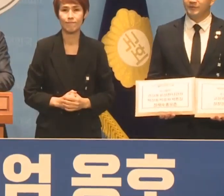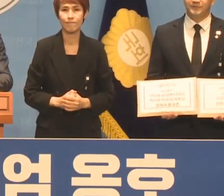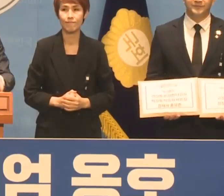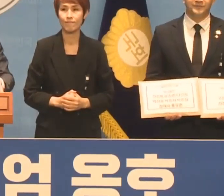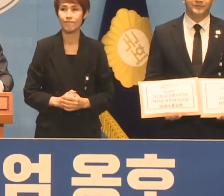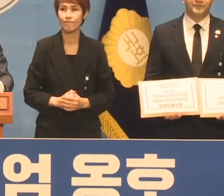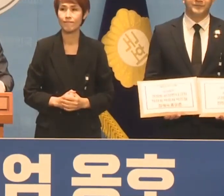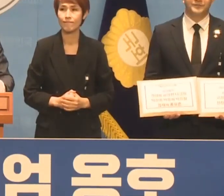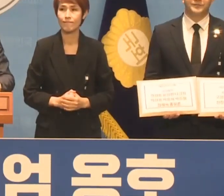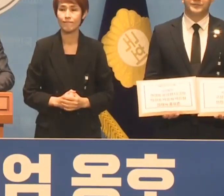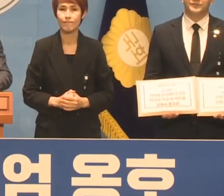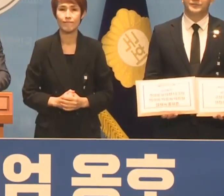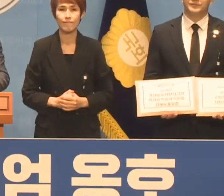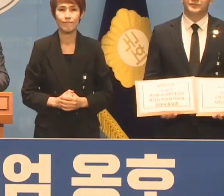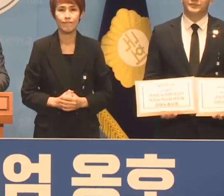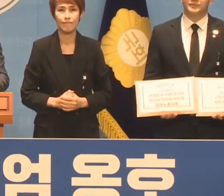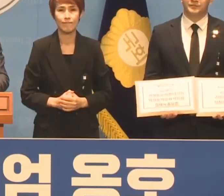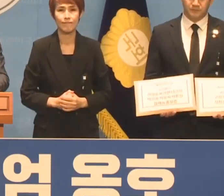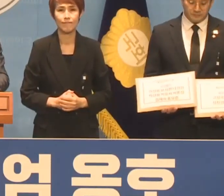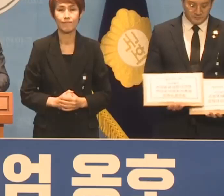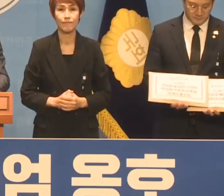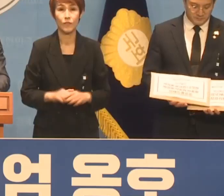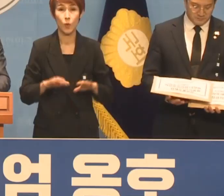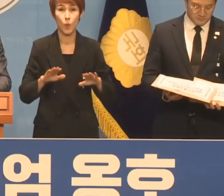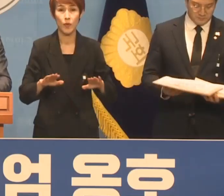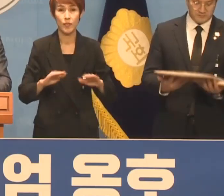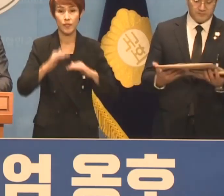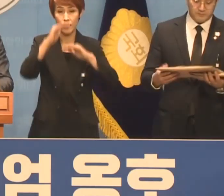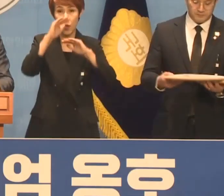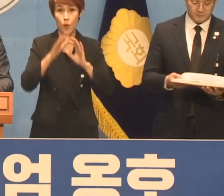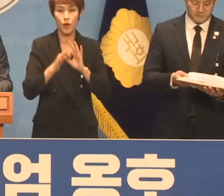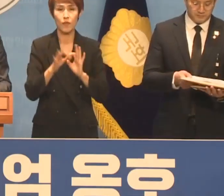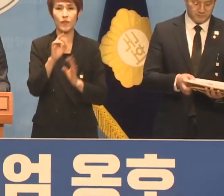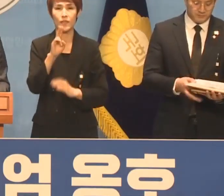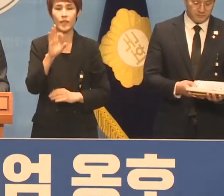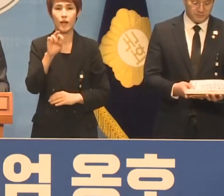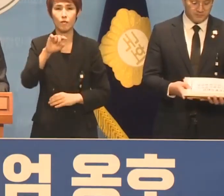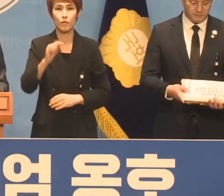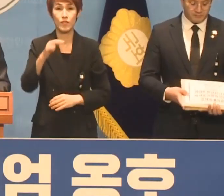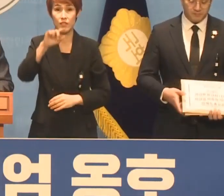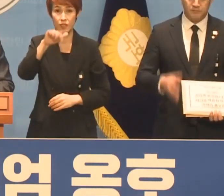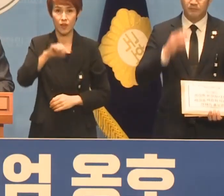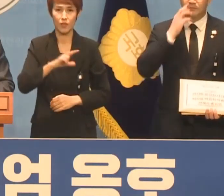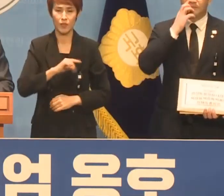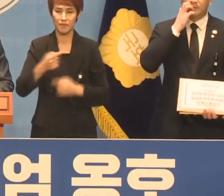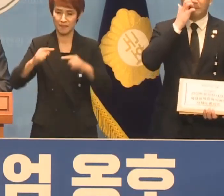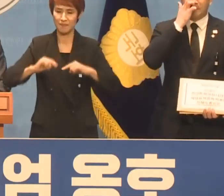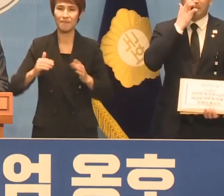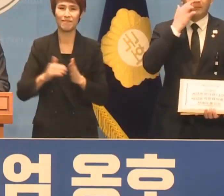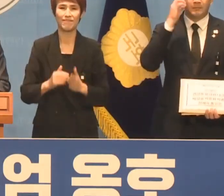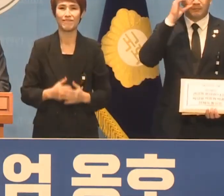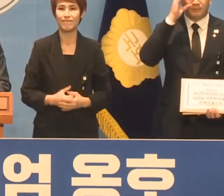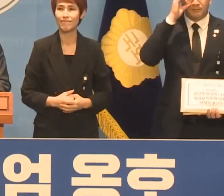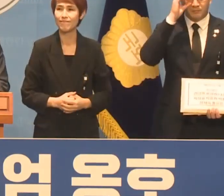예, 오늘 기자회견 관련해서 양문석 의원님 참석하셨습니다.